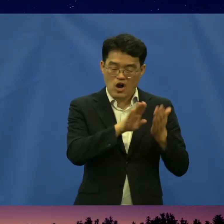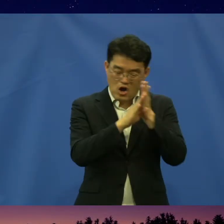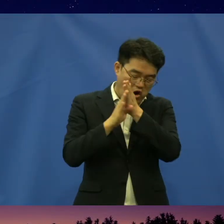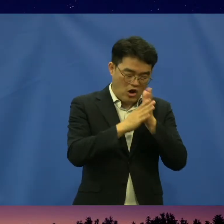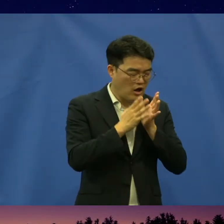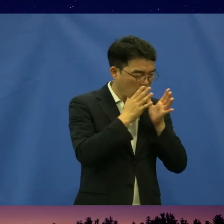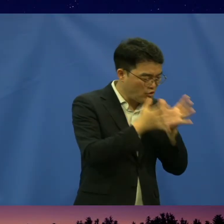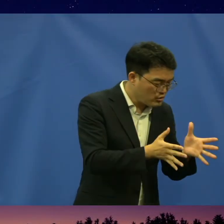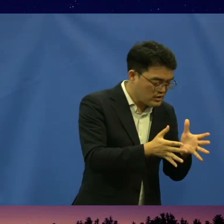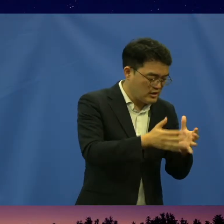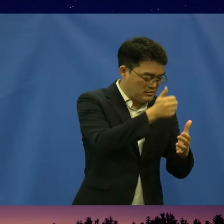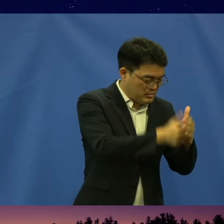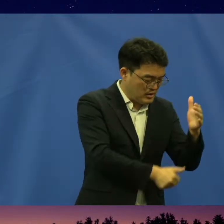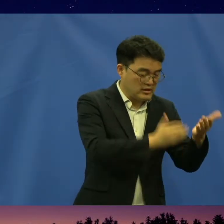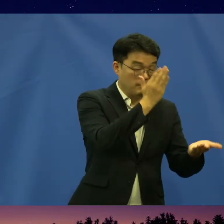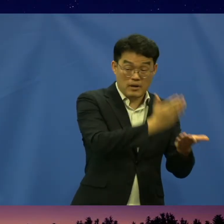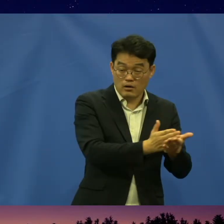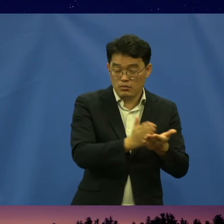너무 탁월하니까.